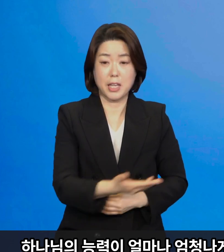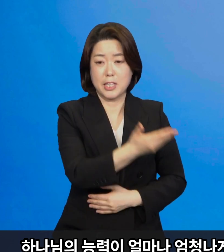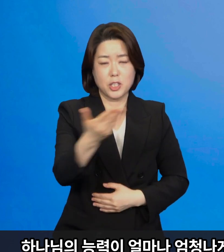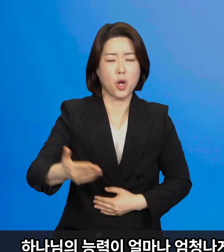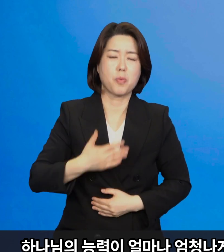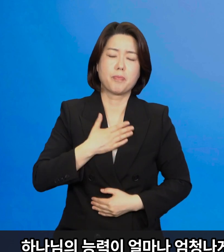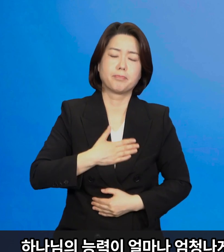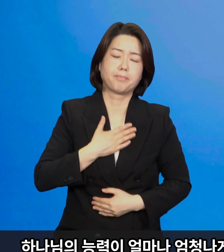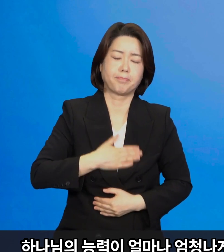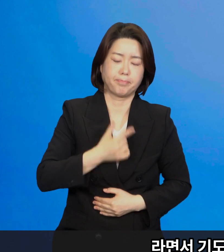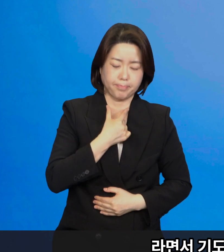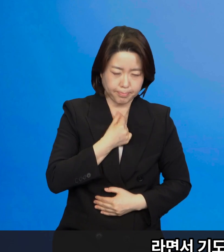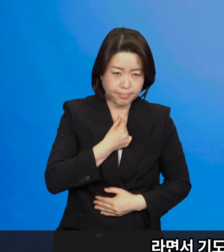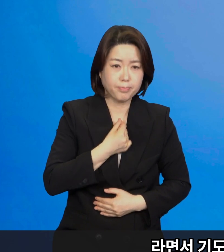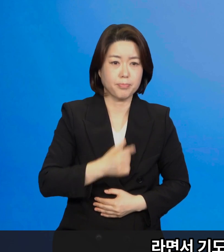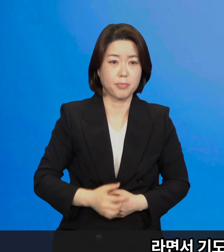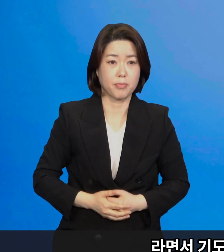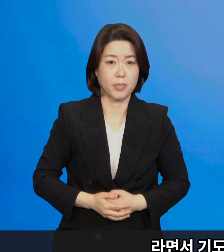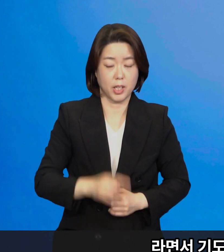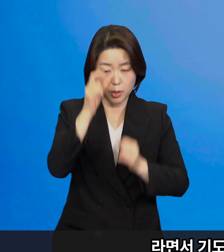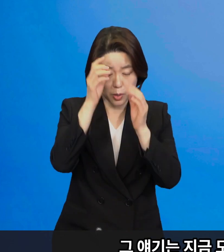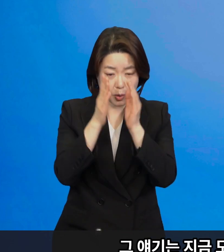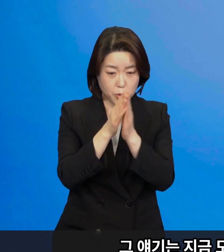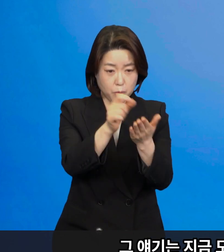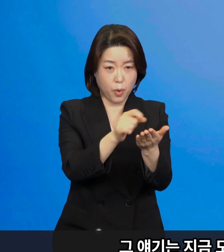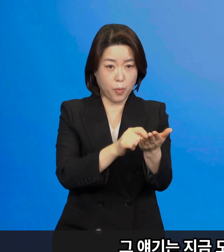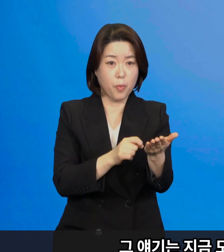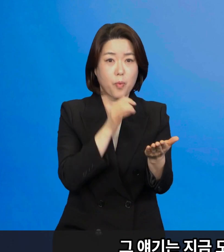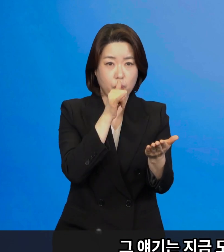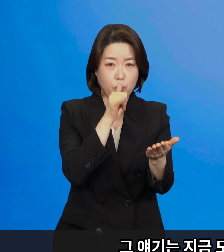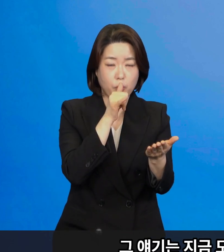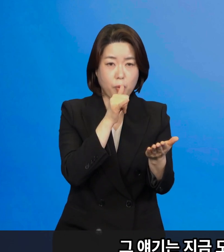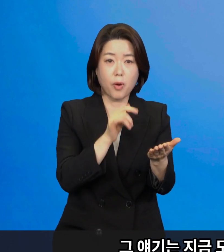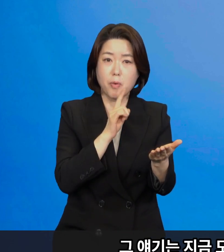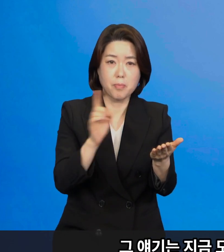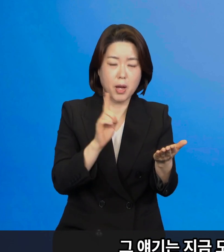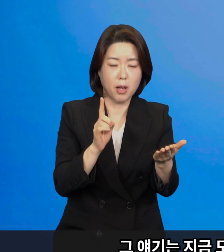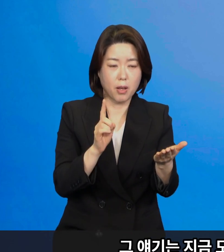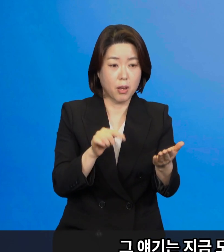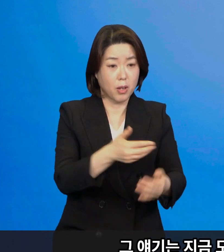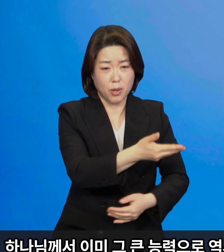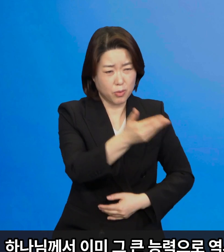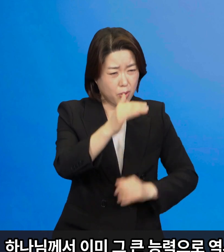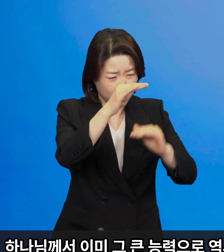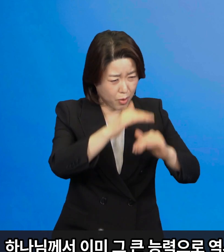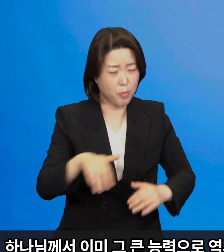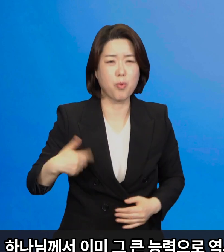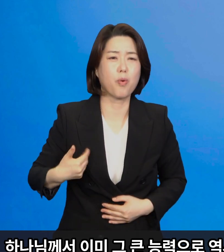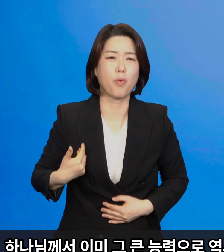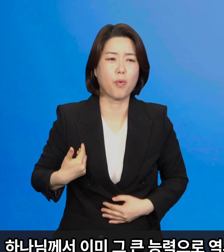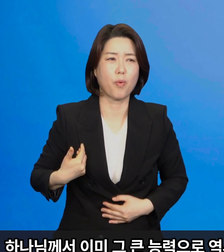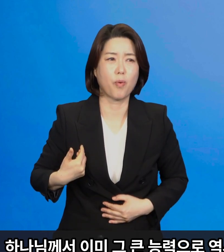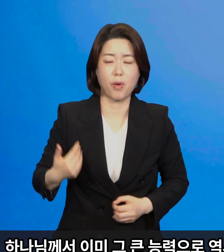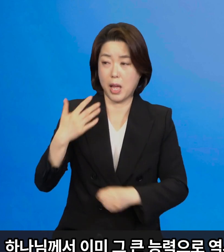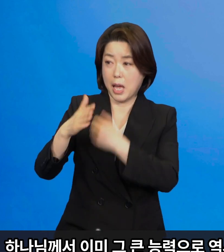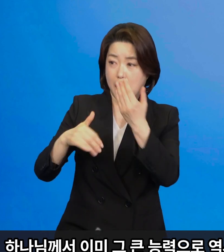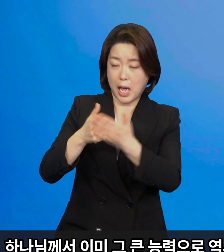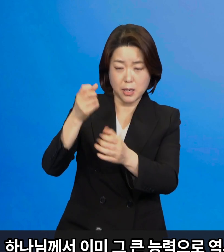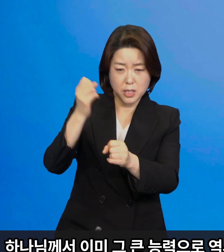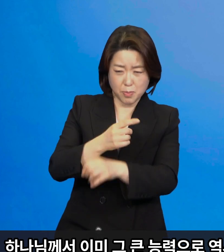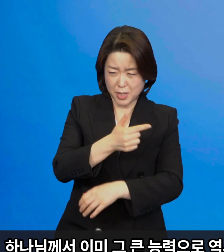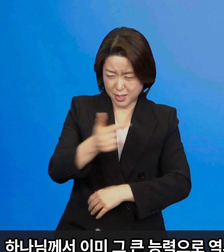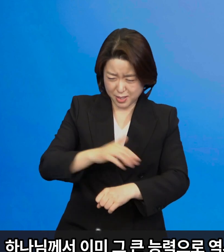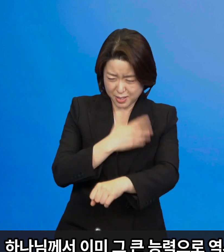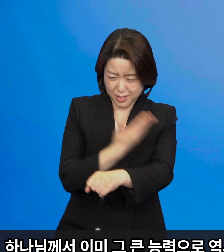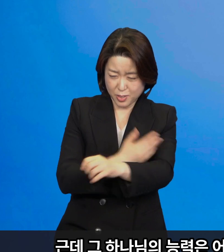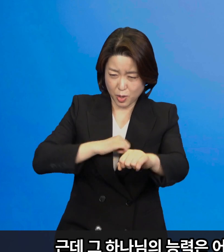여러분이 알기를 원합니다 라면서 기도를 하고 있어요. 그 얘기는 지금 모르고 있다는 거예요. 하나님께서 이미 그 큰 능력으로 역사하고